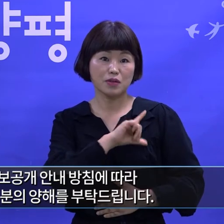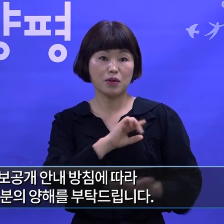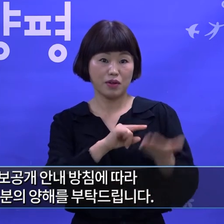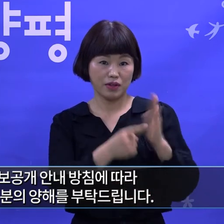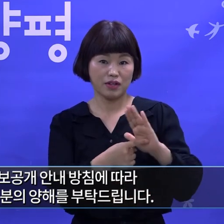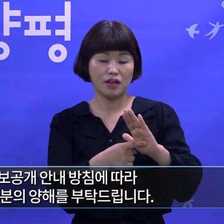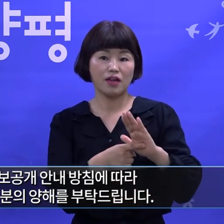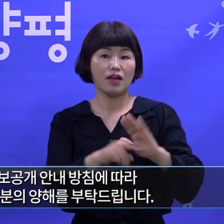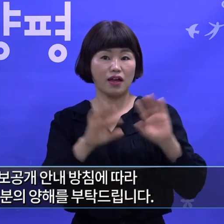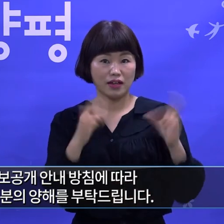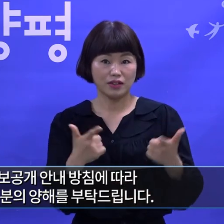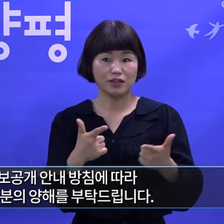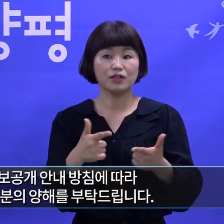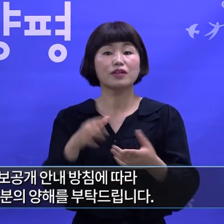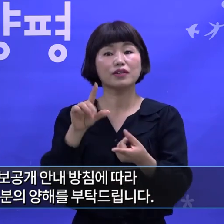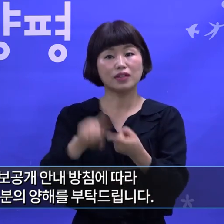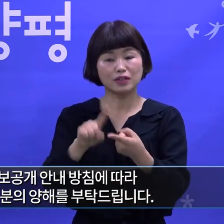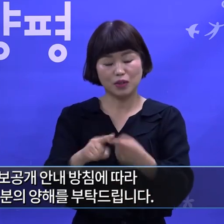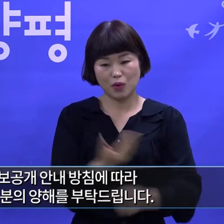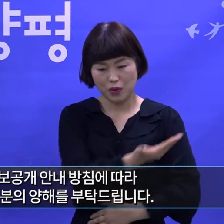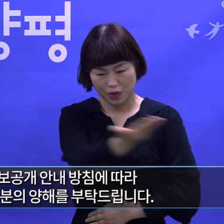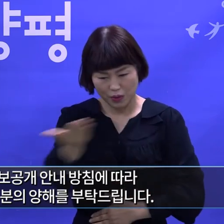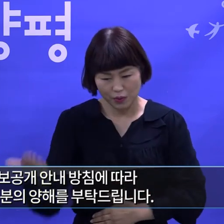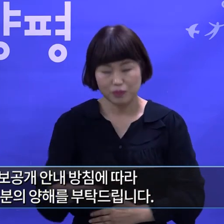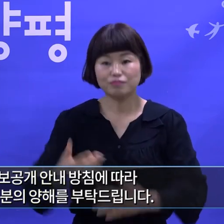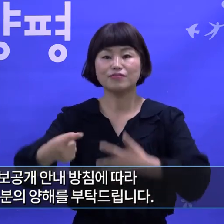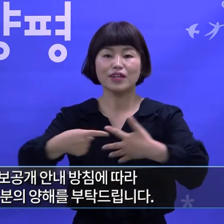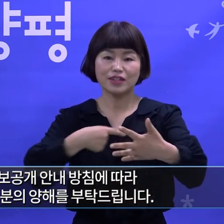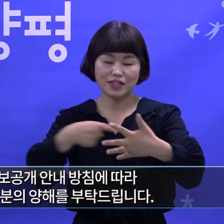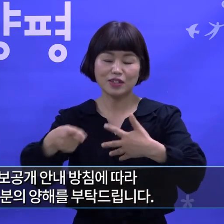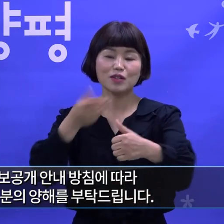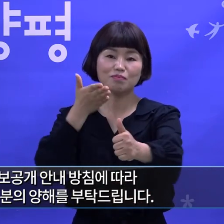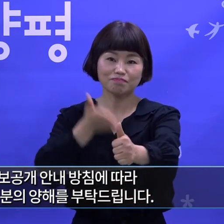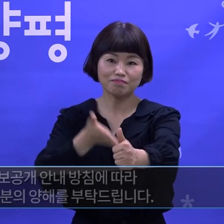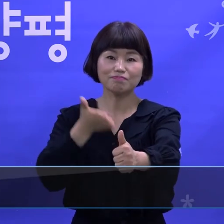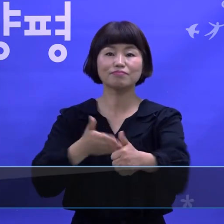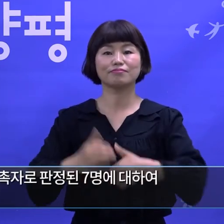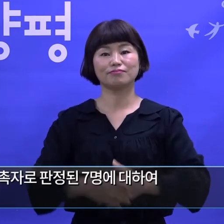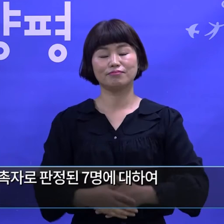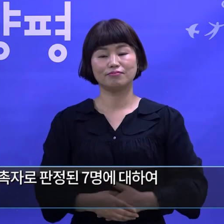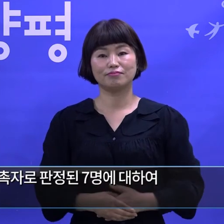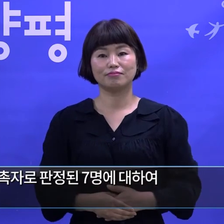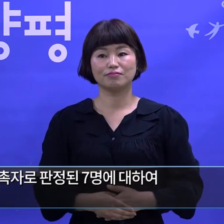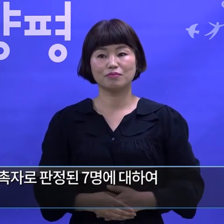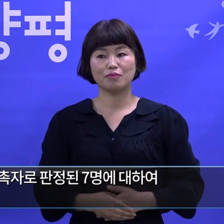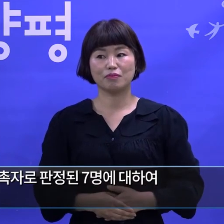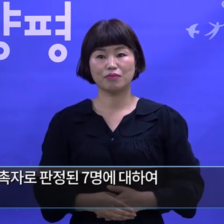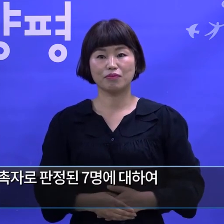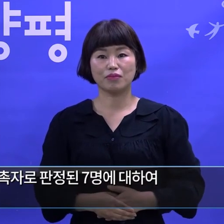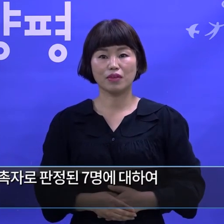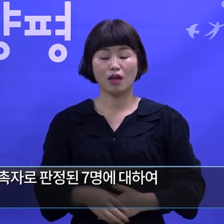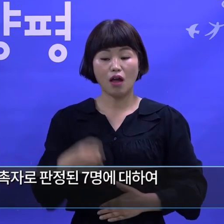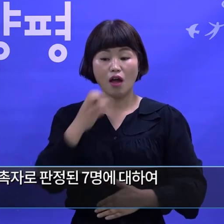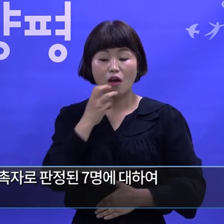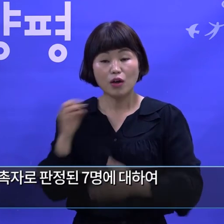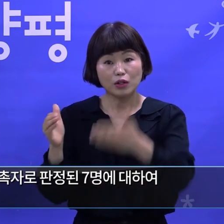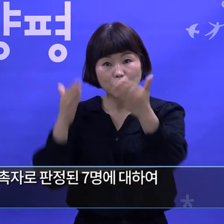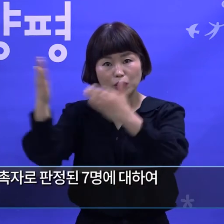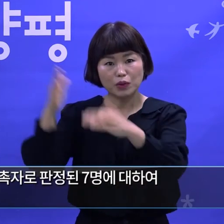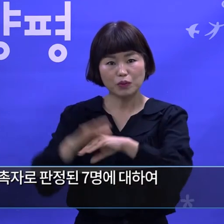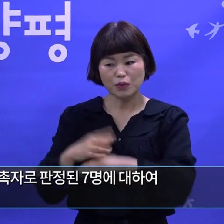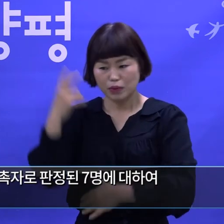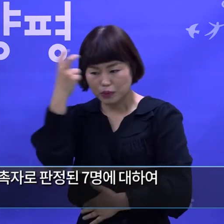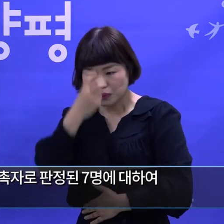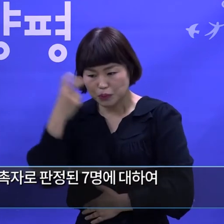않으니 군민 여러분의 양해를 부탁드립니다. 경기도 역학조사관의 자문과